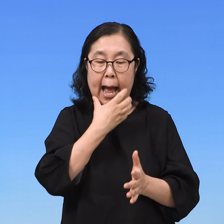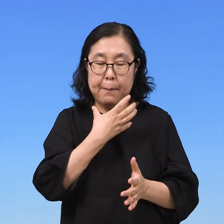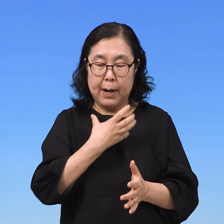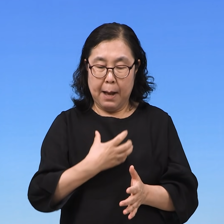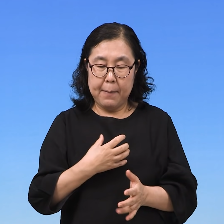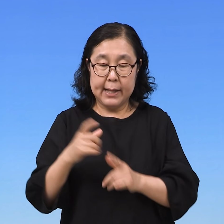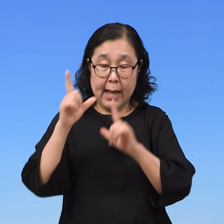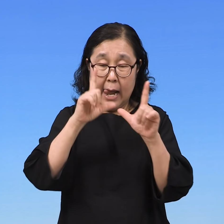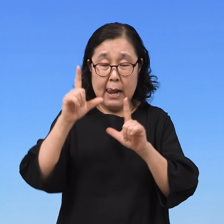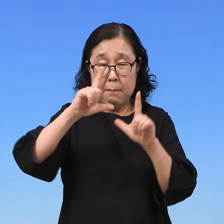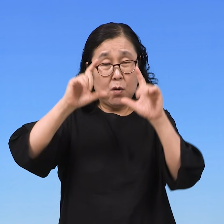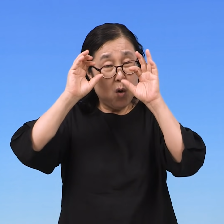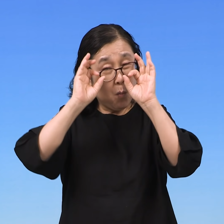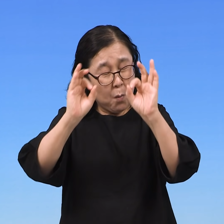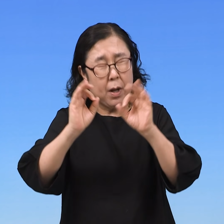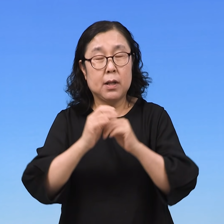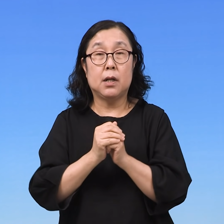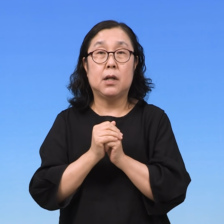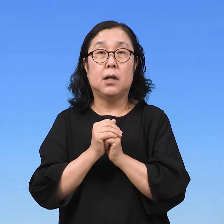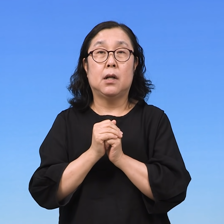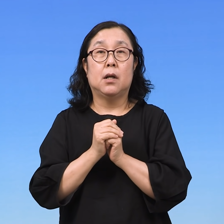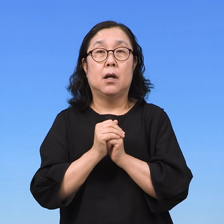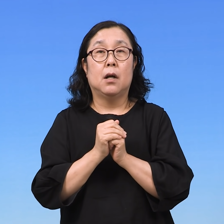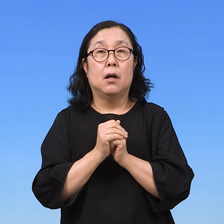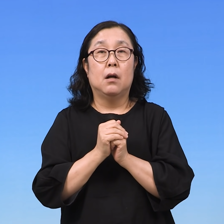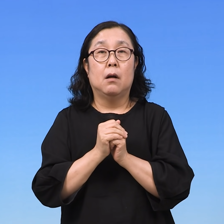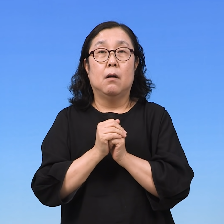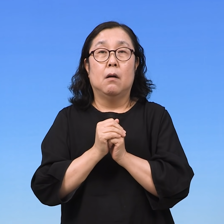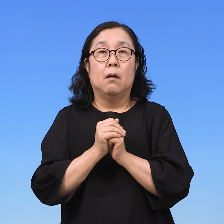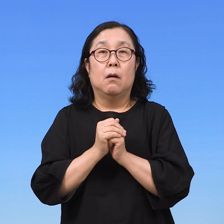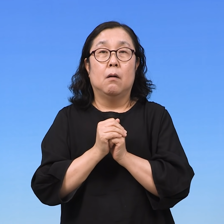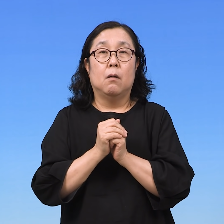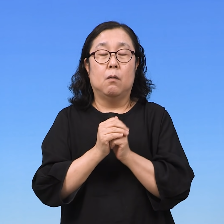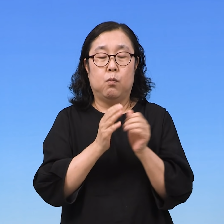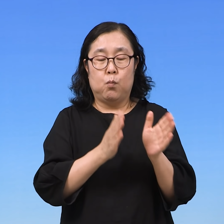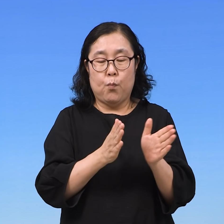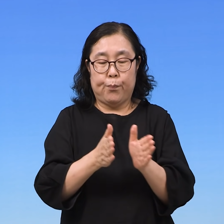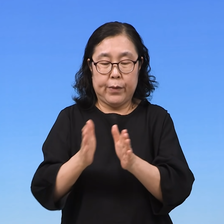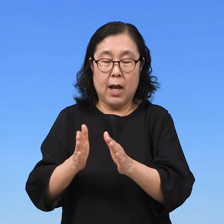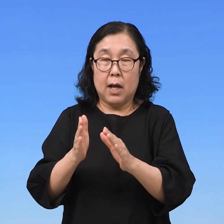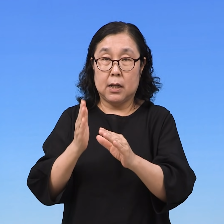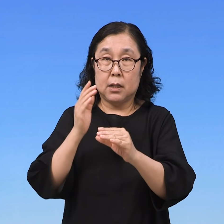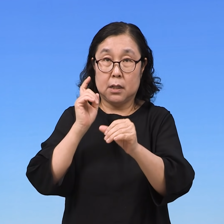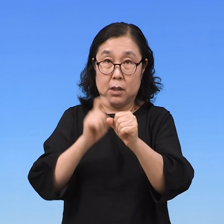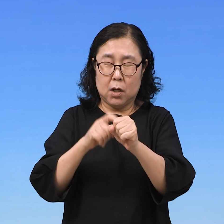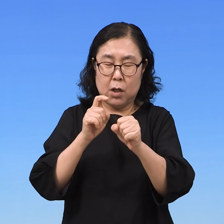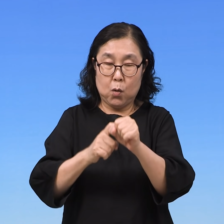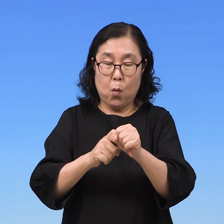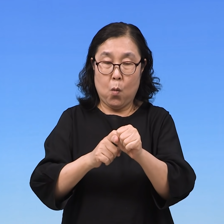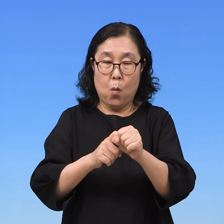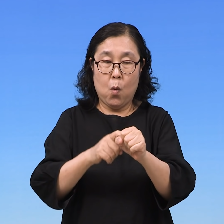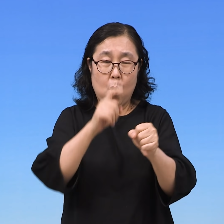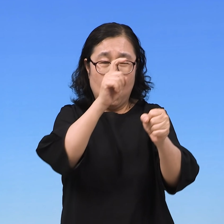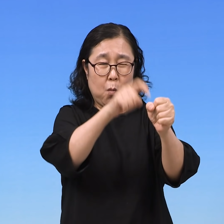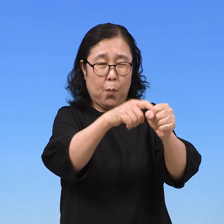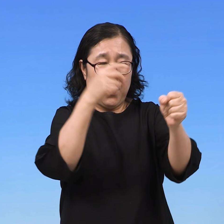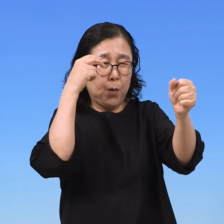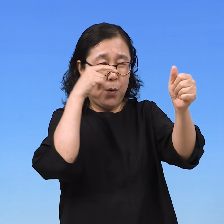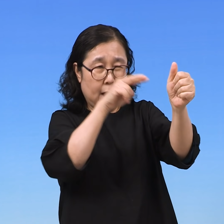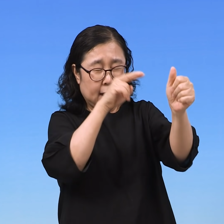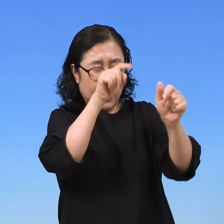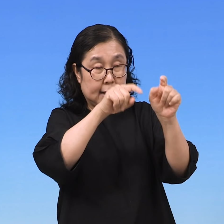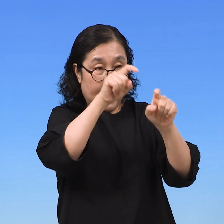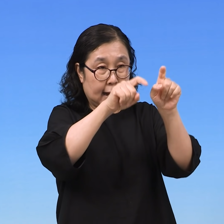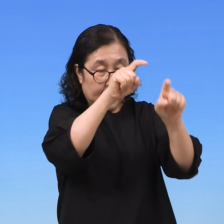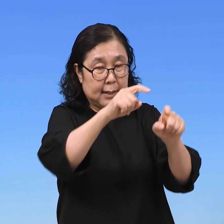아브라함의 삶을 되돌아보면은 아브라함이야말로 정말 과정적이고 그러면서도 지향적인 대표적인 인물이라